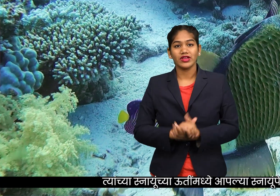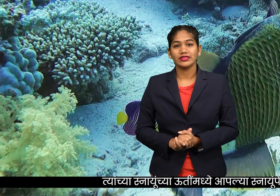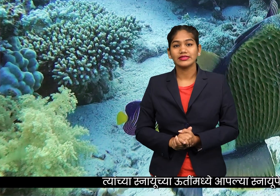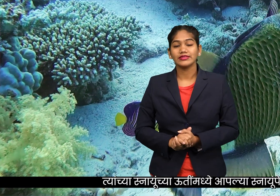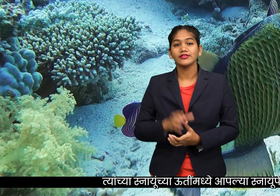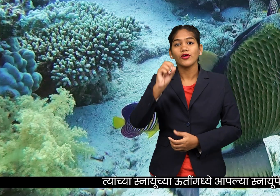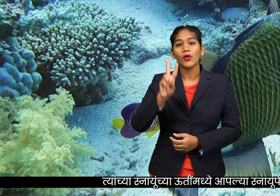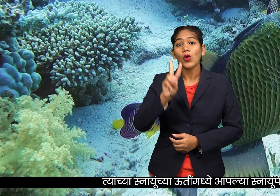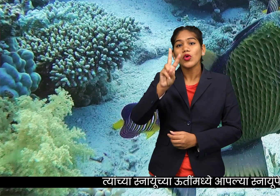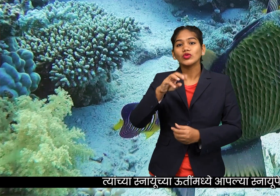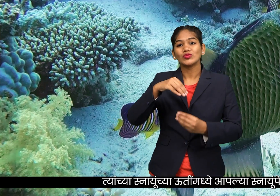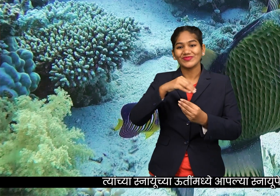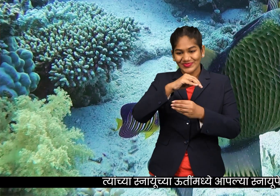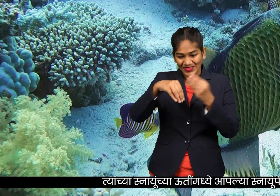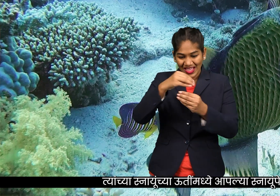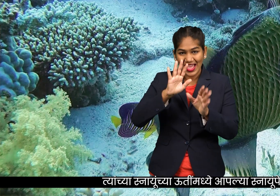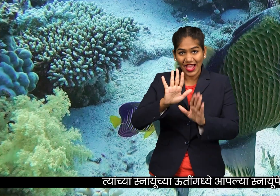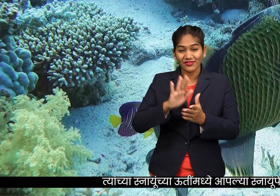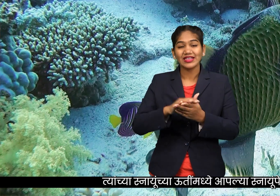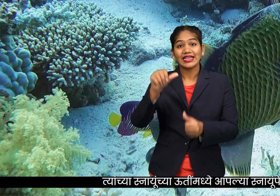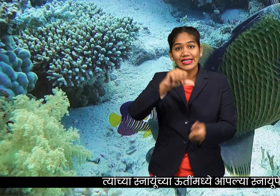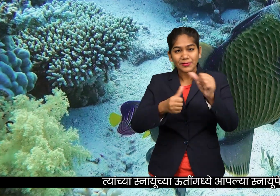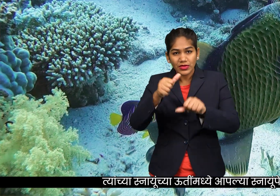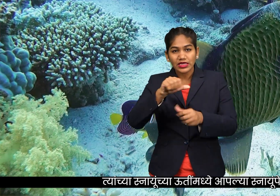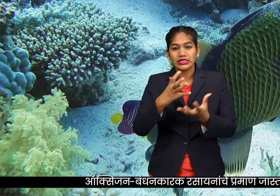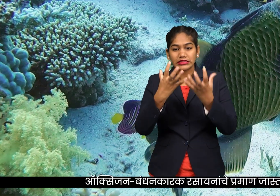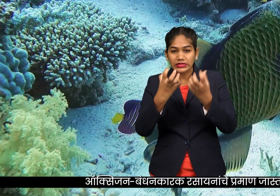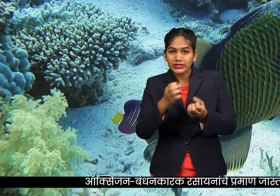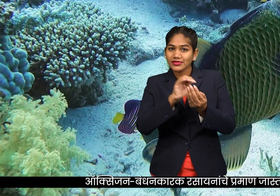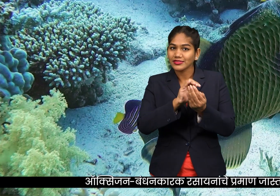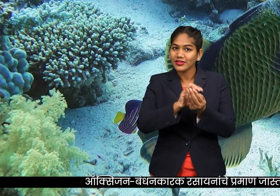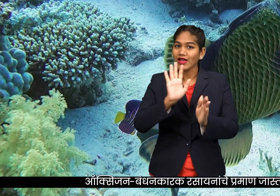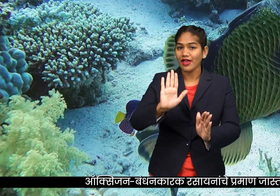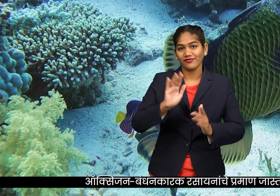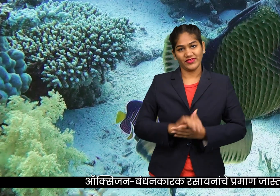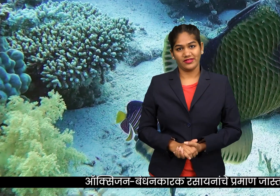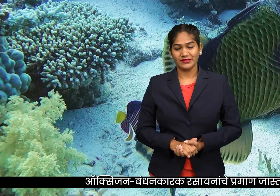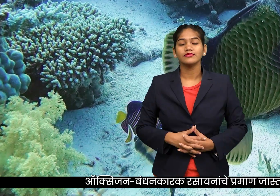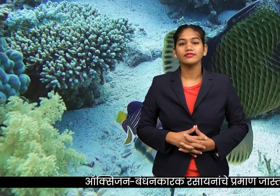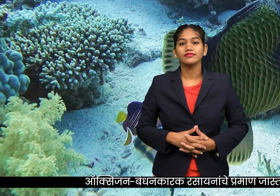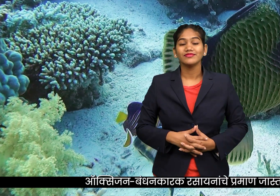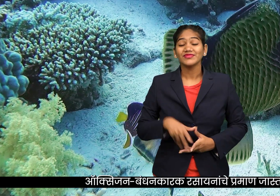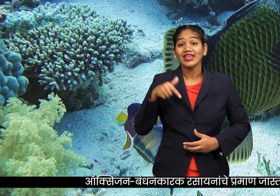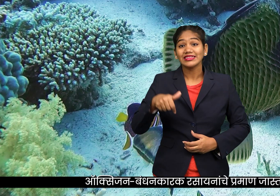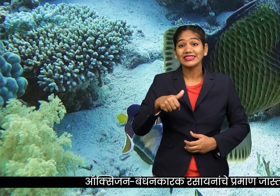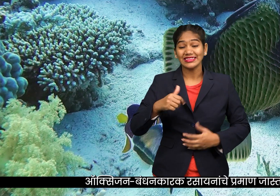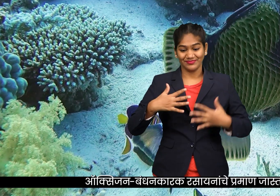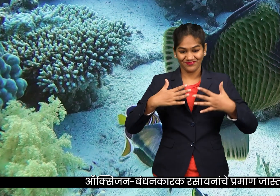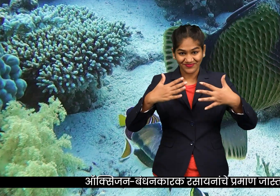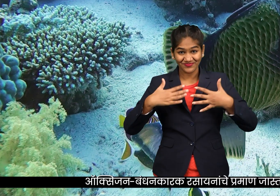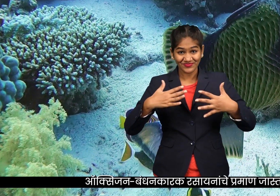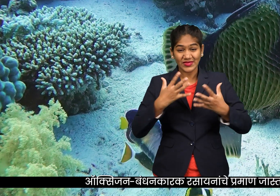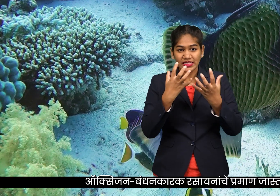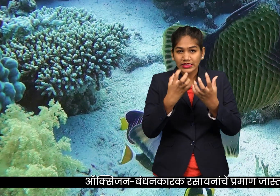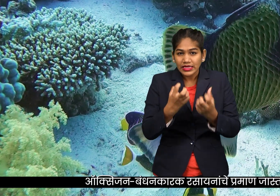स्नायूंच्या ऊतीमध्ये आपल्या स्नायूंपेक्षा ऑक्सिजन बंधनकारक रसायनांचे